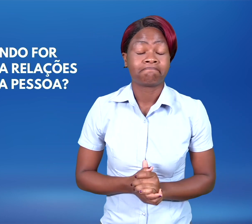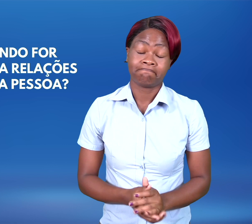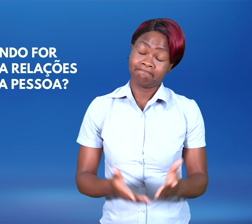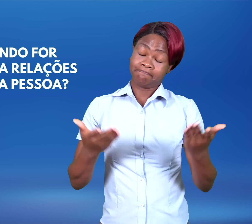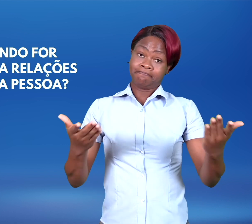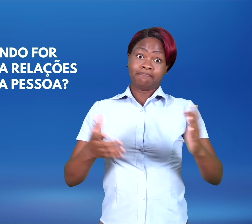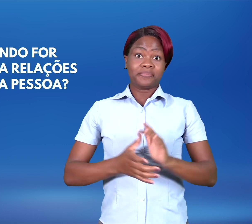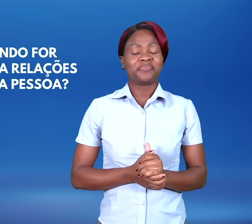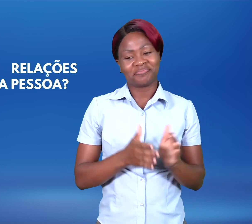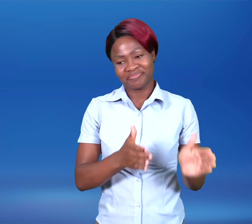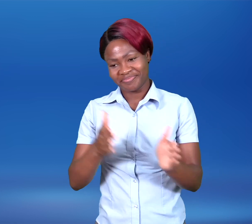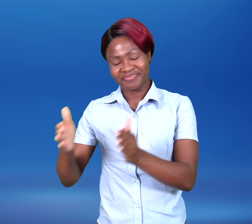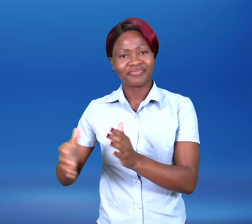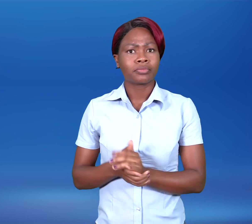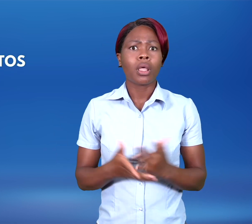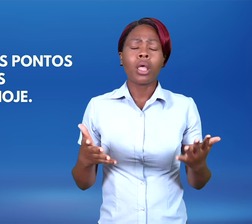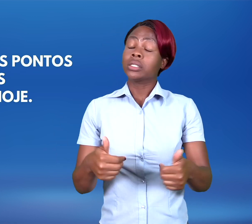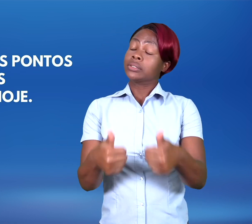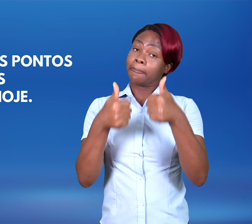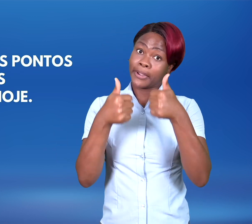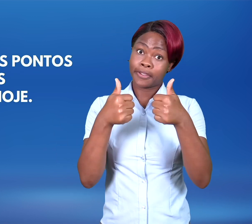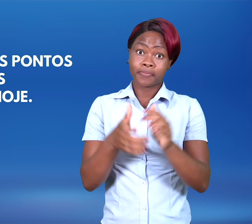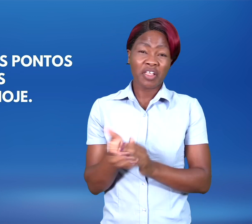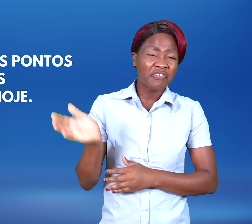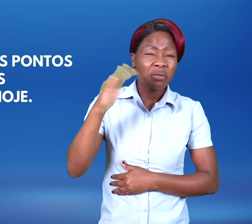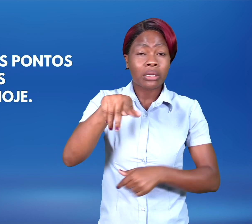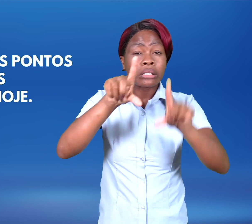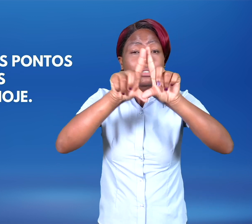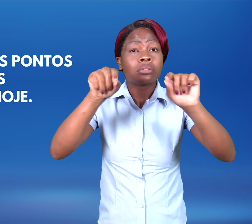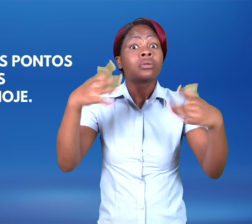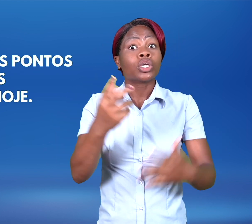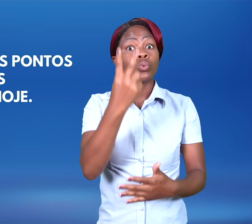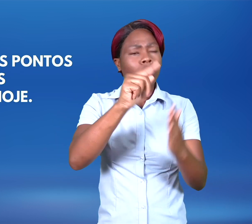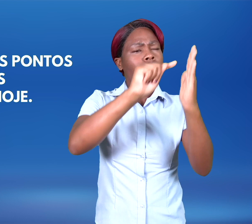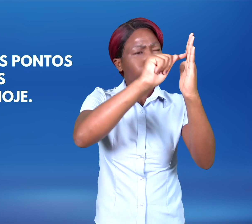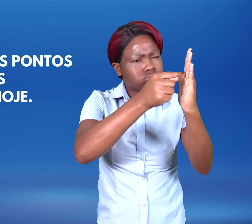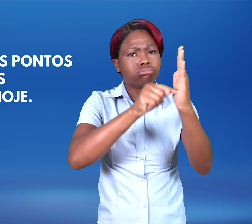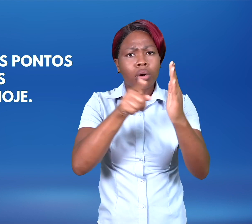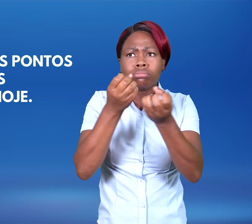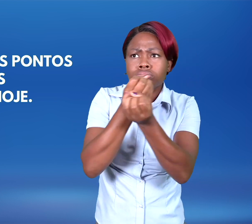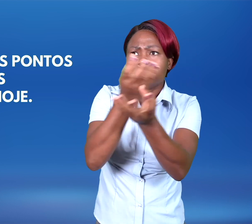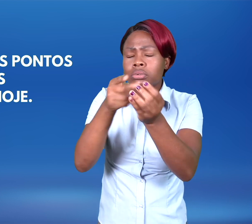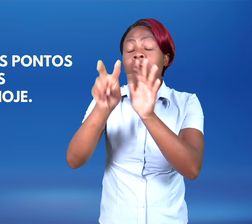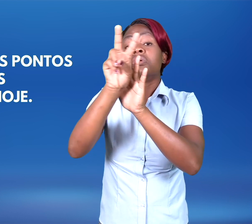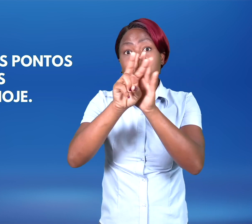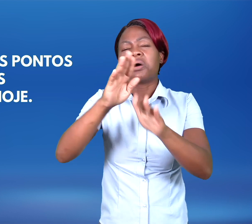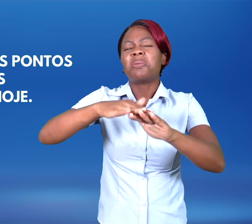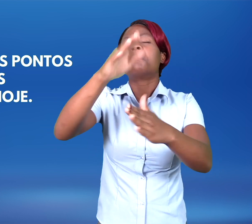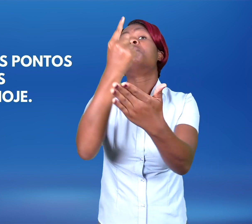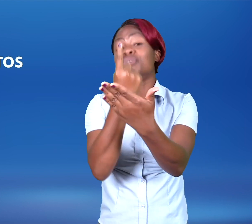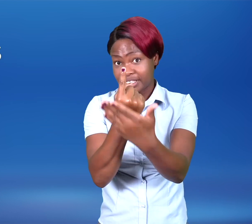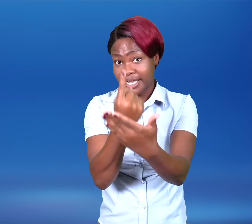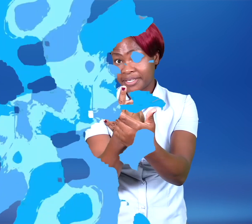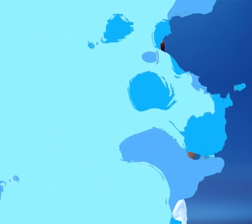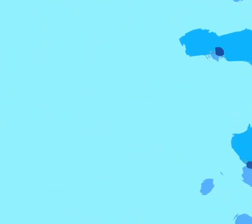com outra pessoa? Bom, vamos falar de outras coisas também, mas estes 2 pontos que mencionei são os